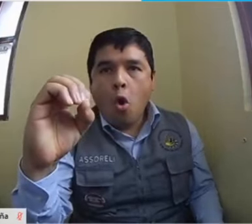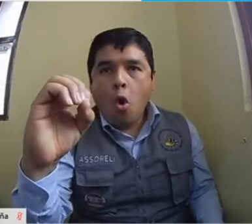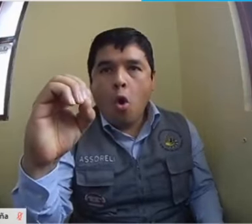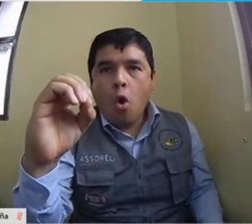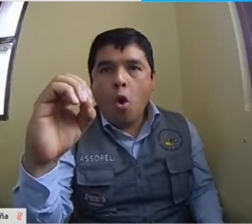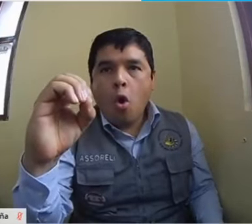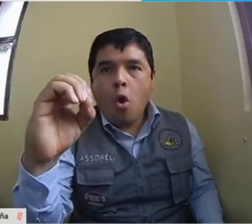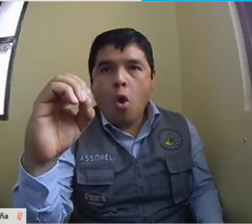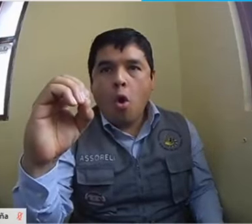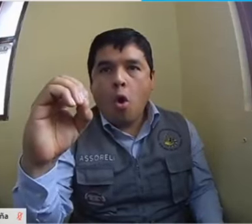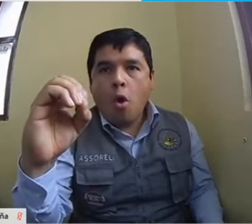O,